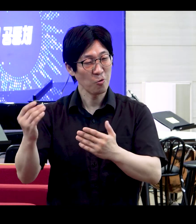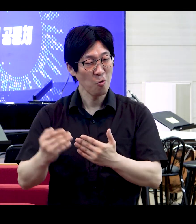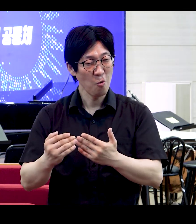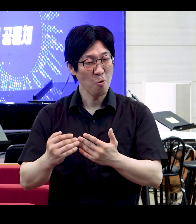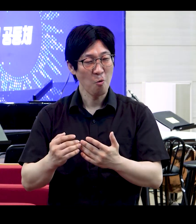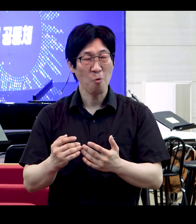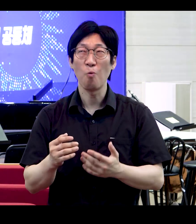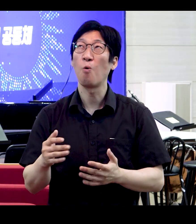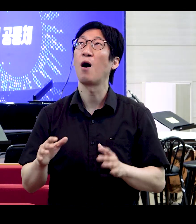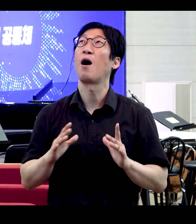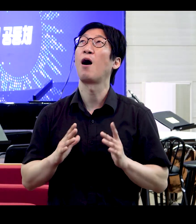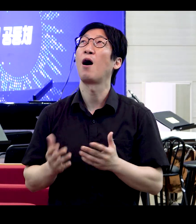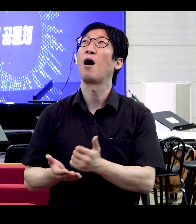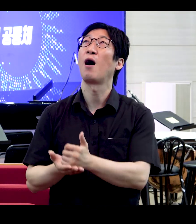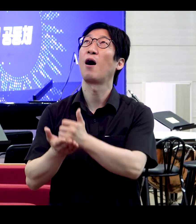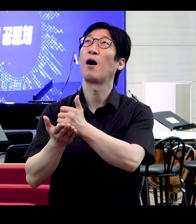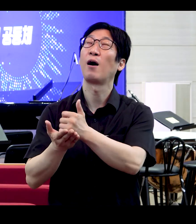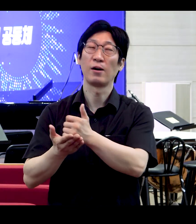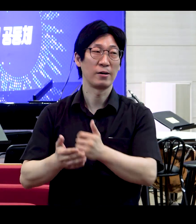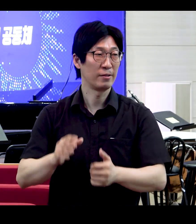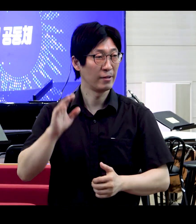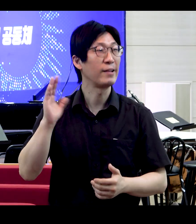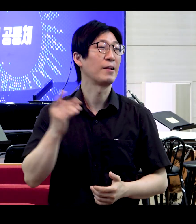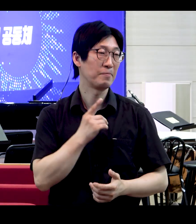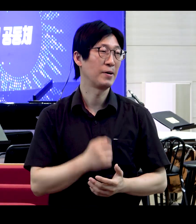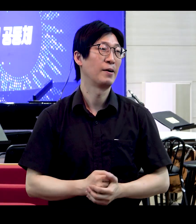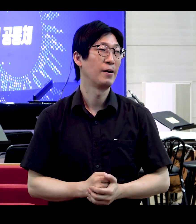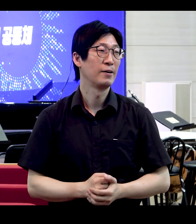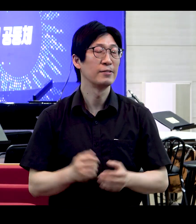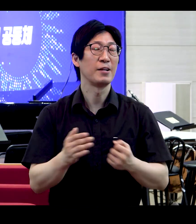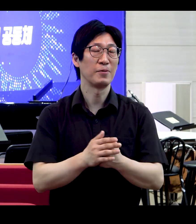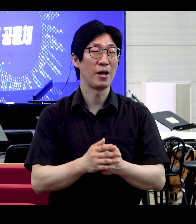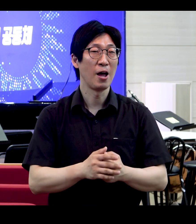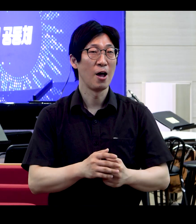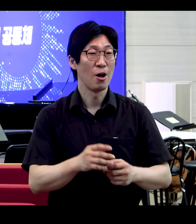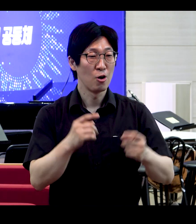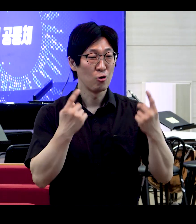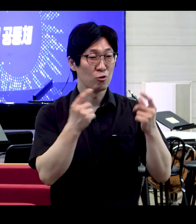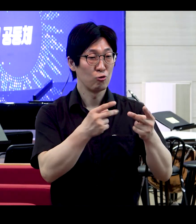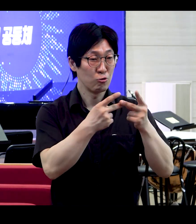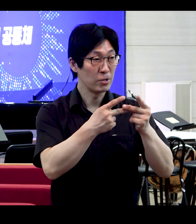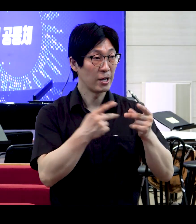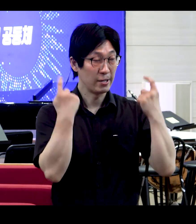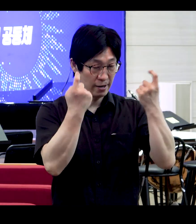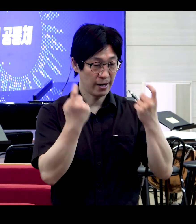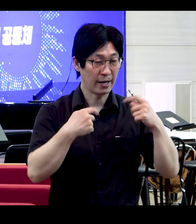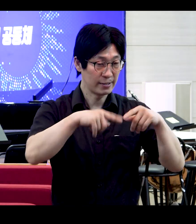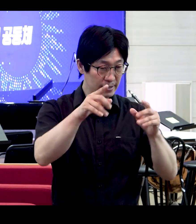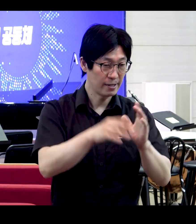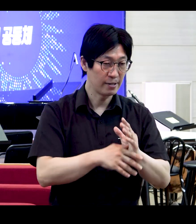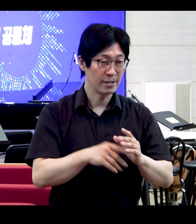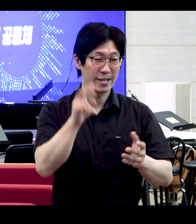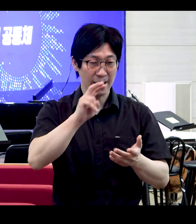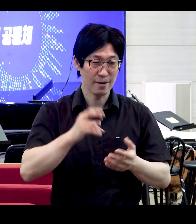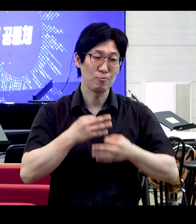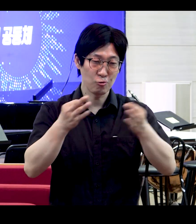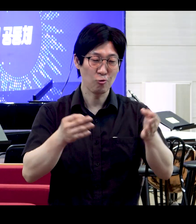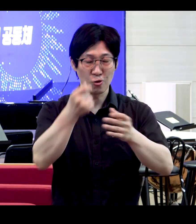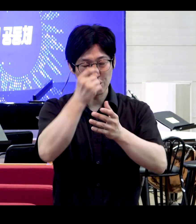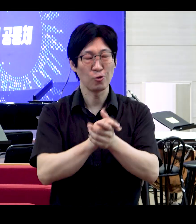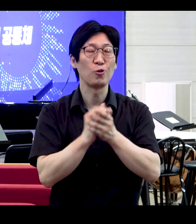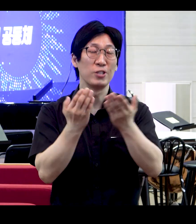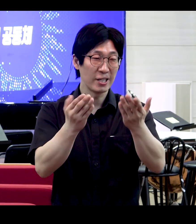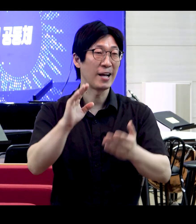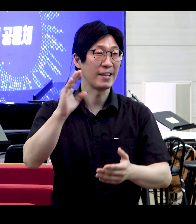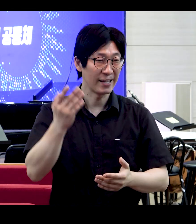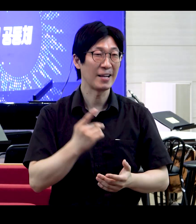그리고 경외함과 두려움이 밀려들더라고요. 그래서 찬양하고, 그래서 기도하고 그랬던 것입니다. 바로